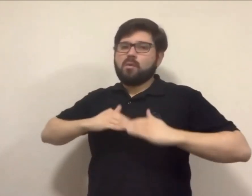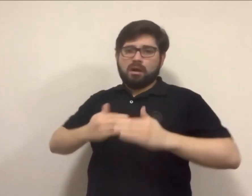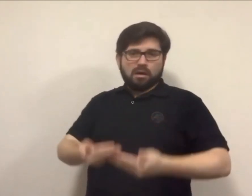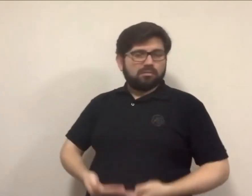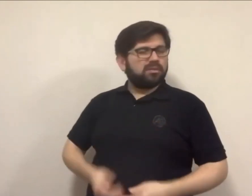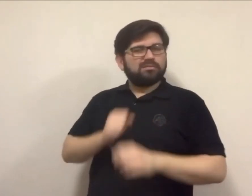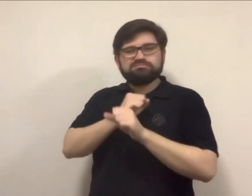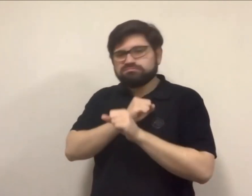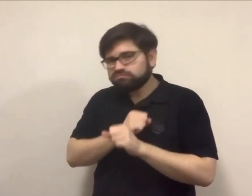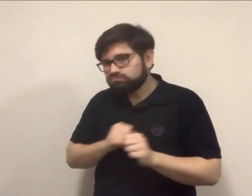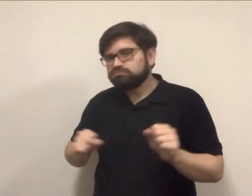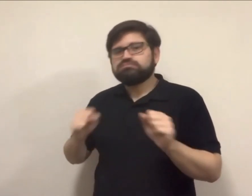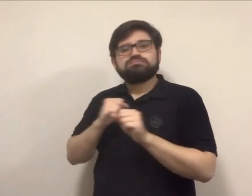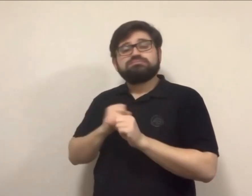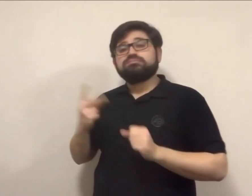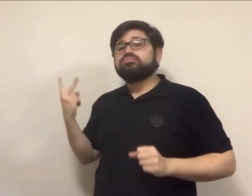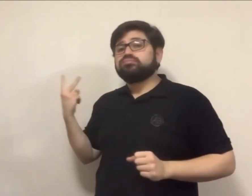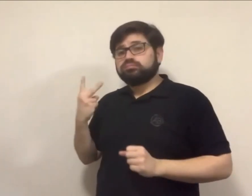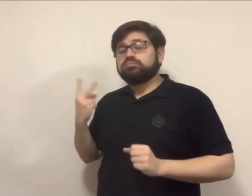que quizás no pueden tener hijos.